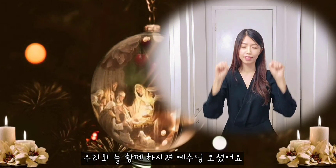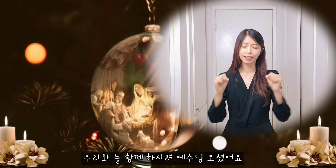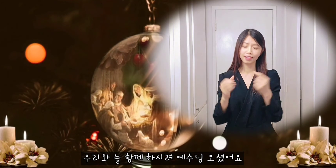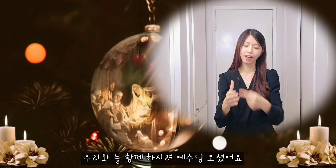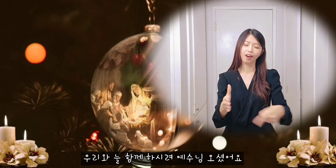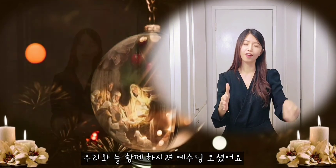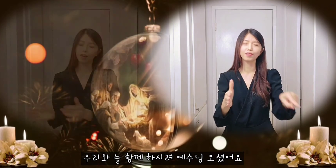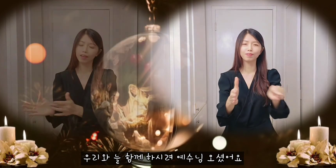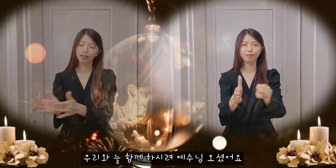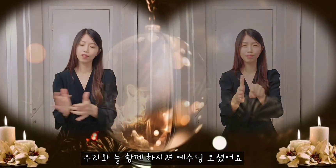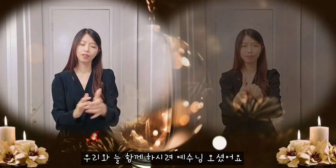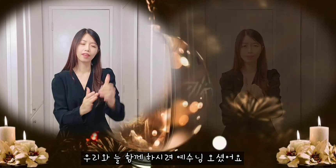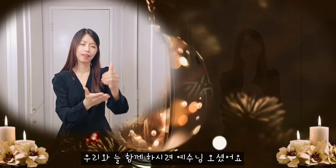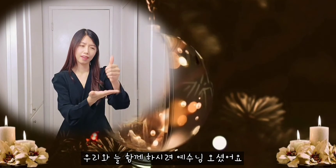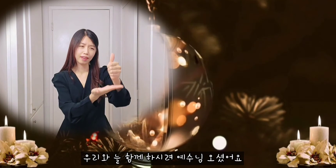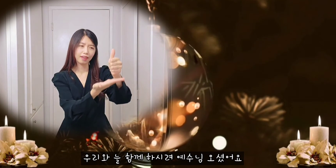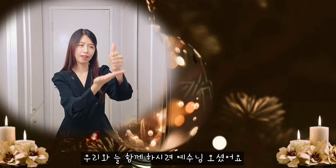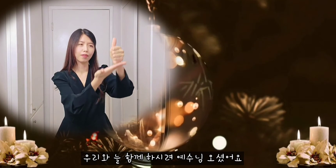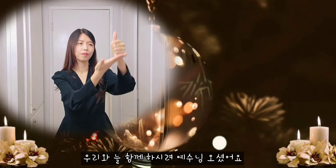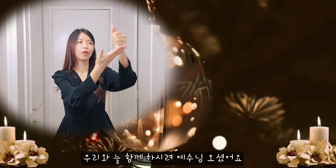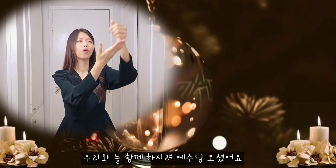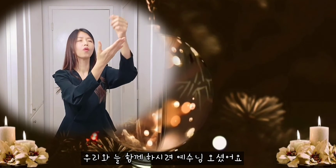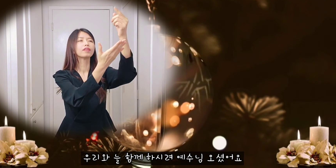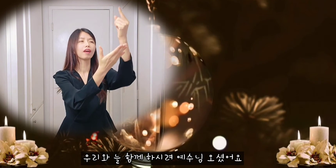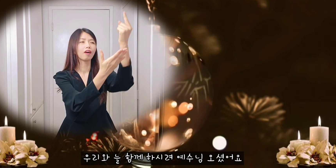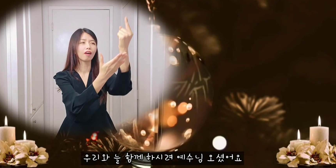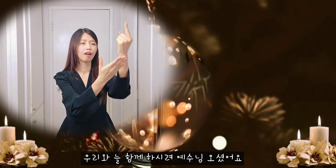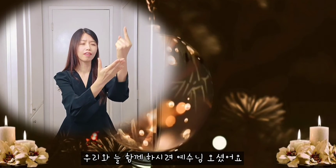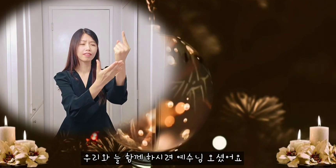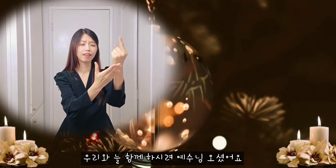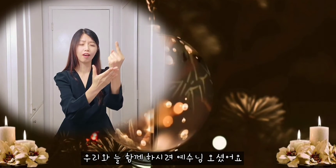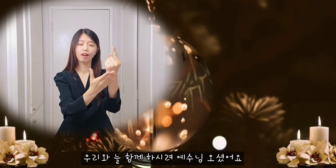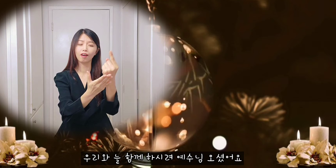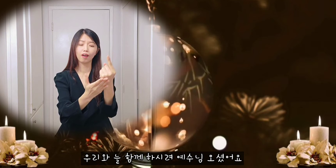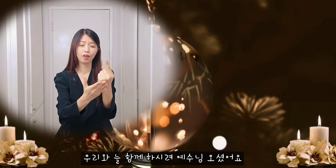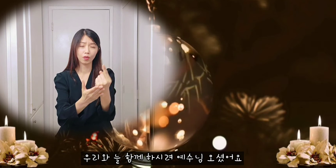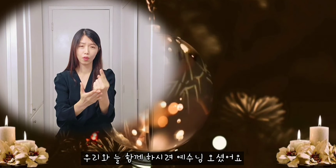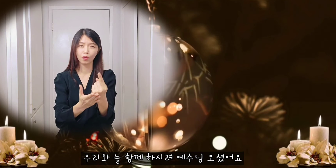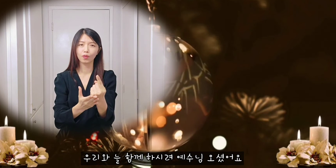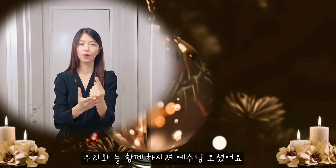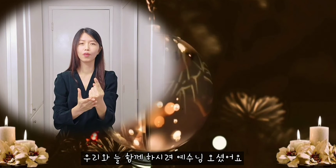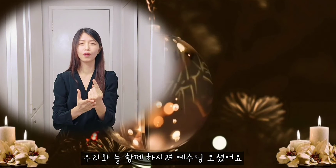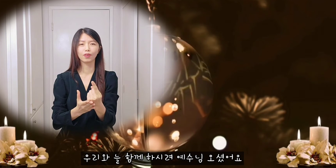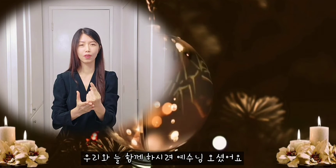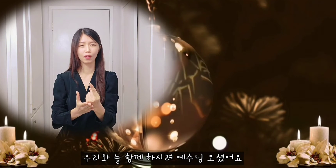하시려 예수님 오셨어요.